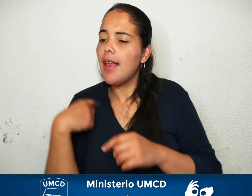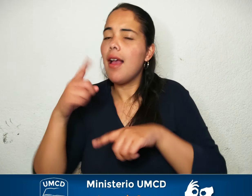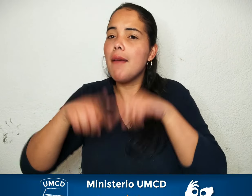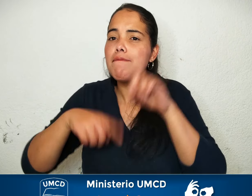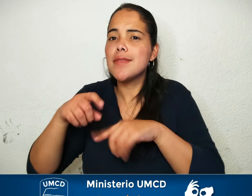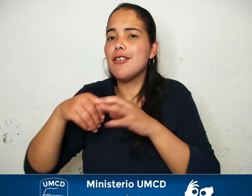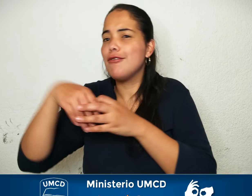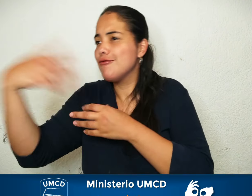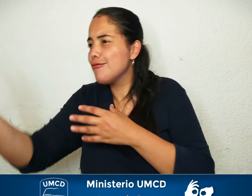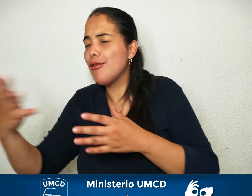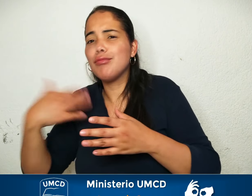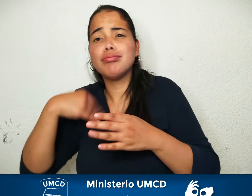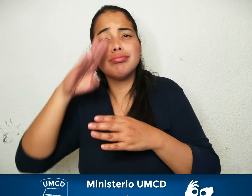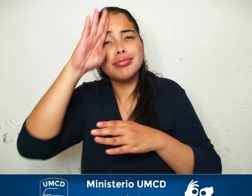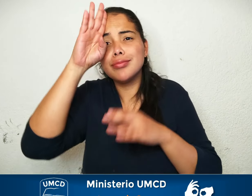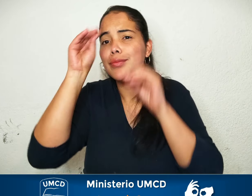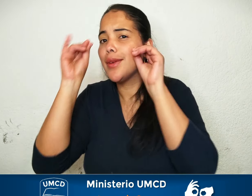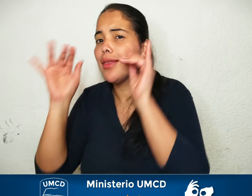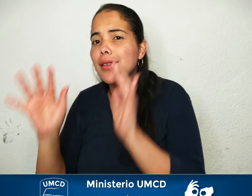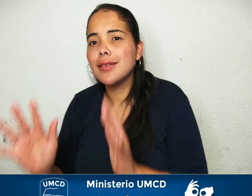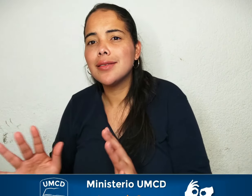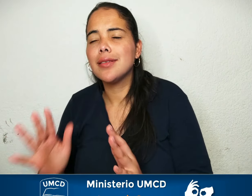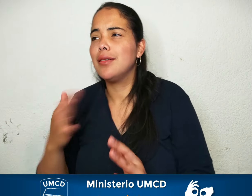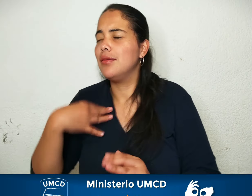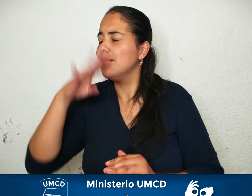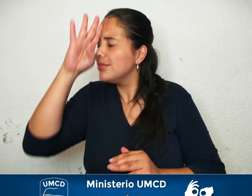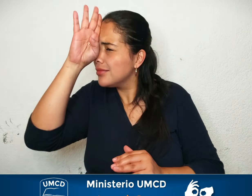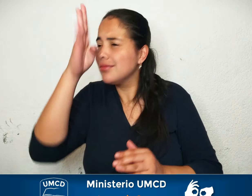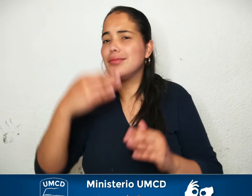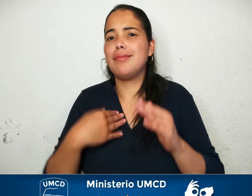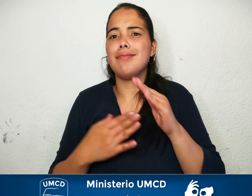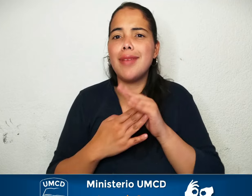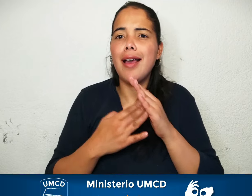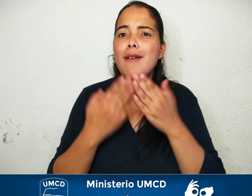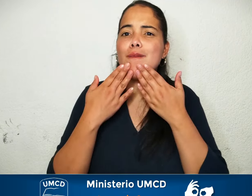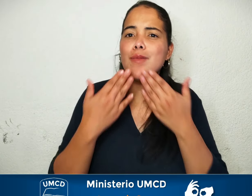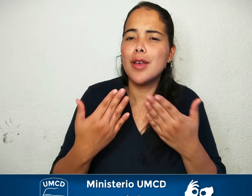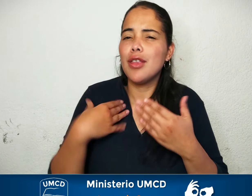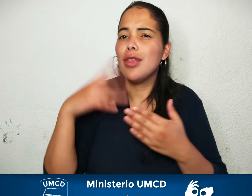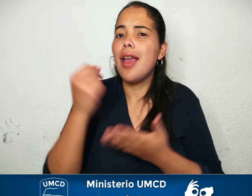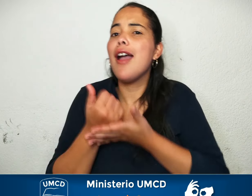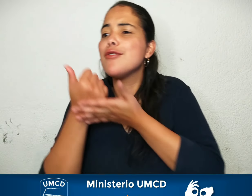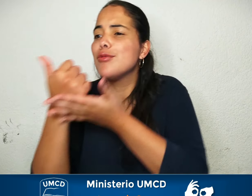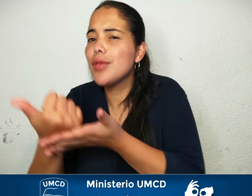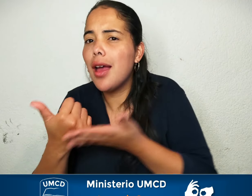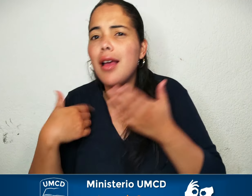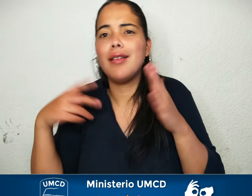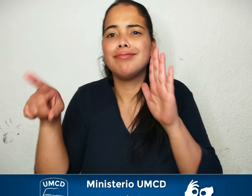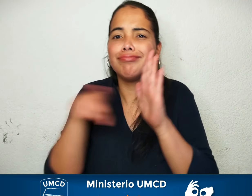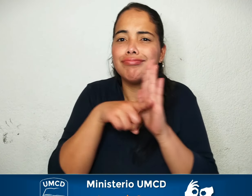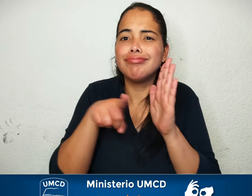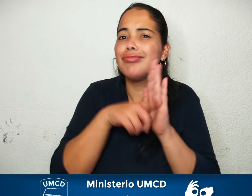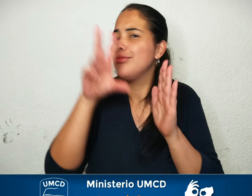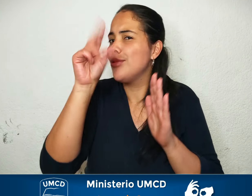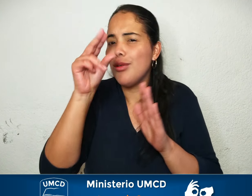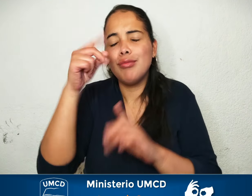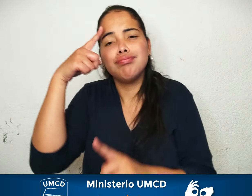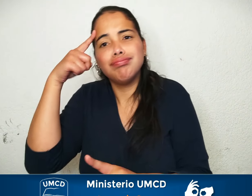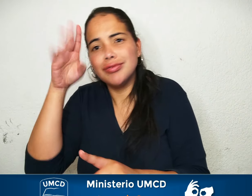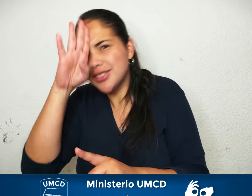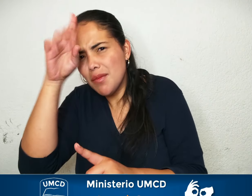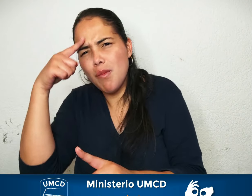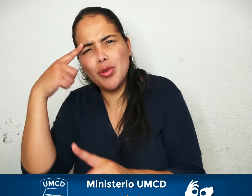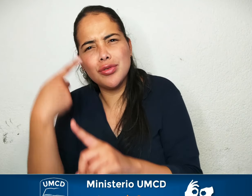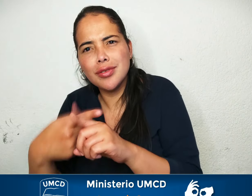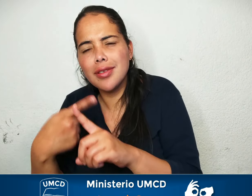hermano con el propósito de bendecirle, de serle de bendición, de ayudarle a crecer, de edificar